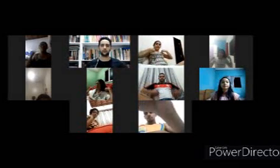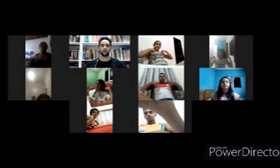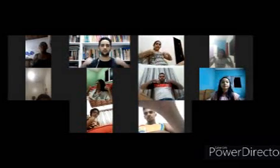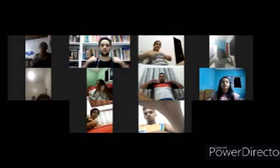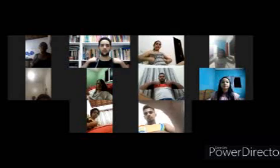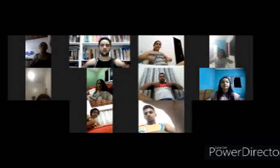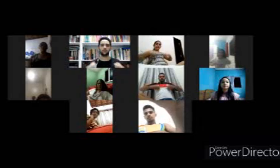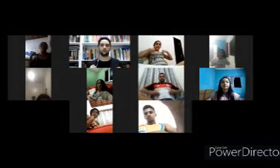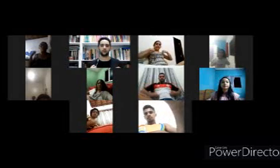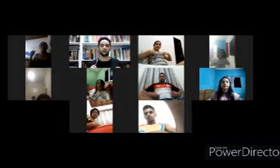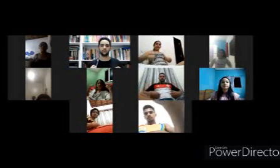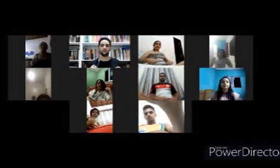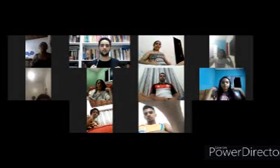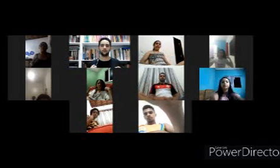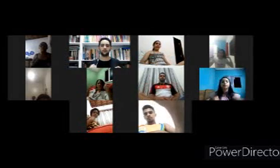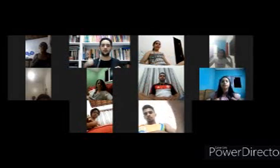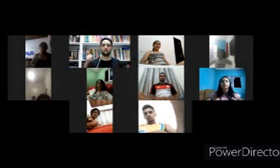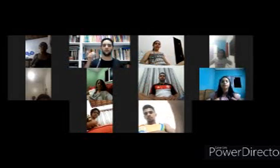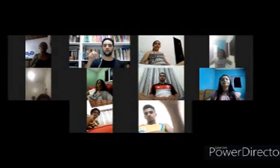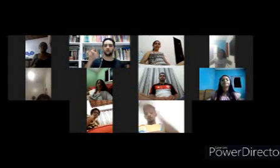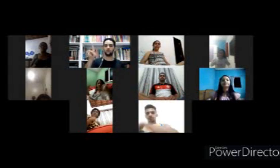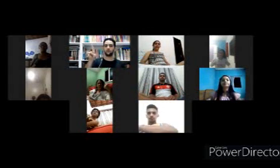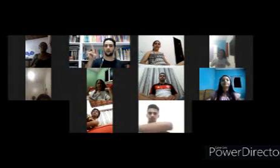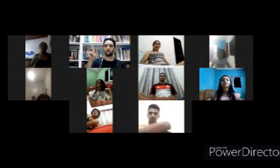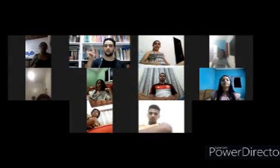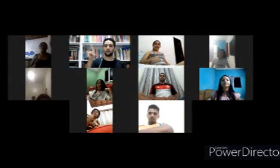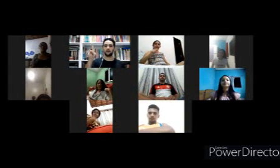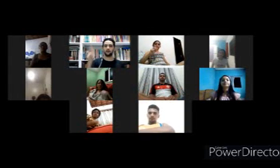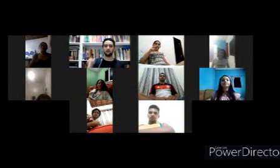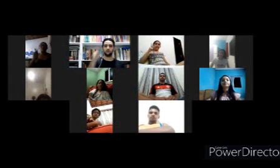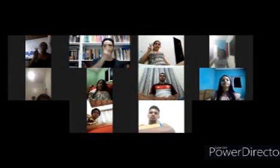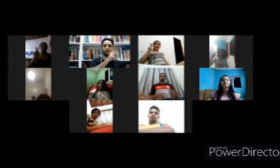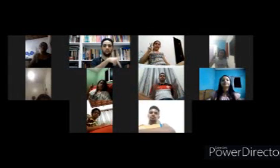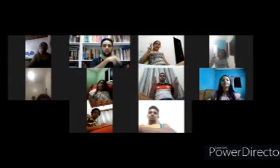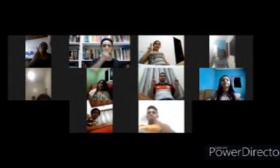Mochila, eu faço aqui a mochila. Professor, configuração em P e um lado e outro.